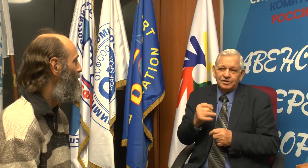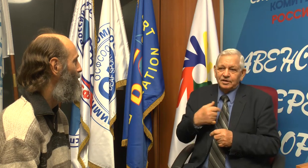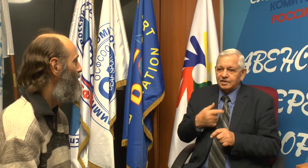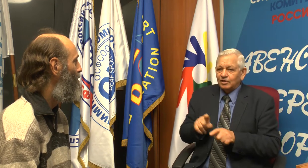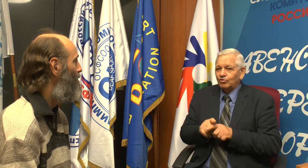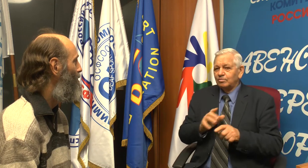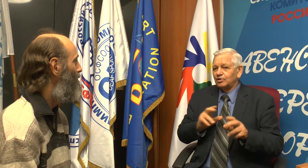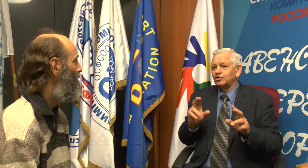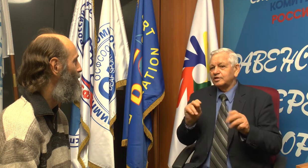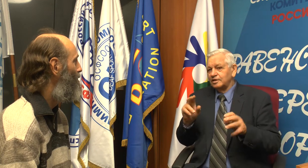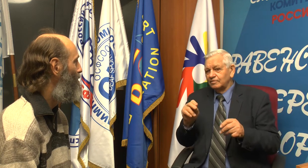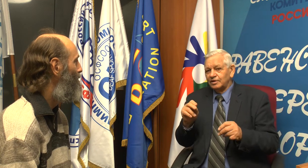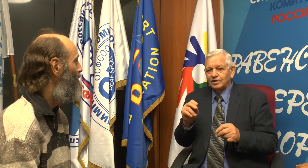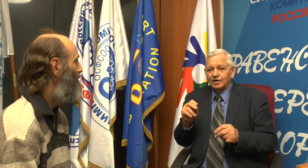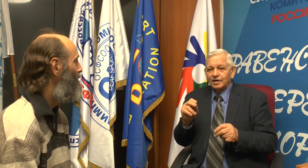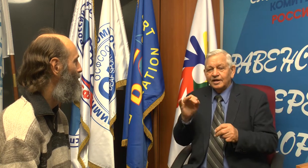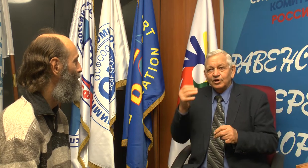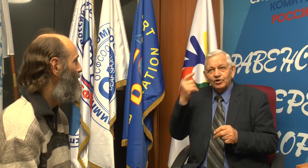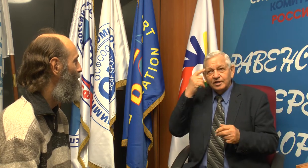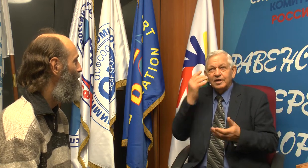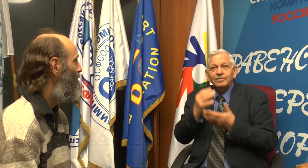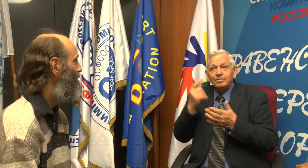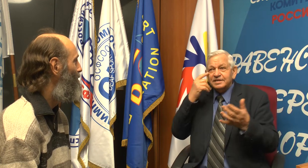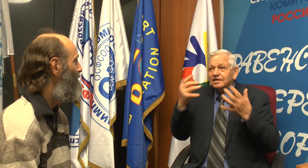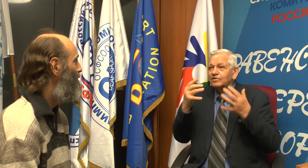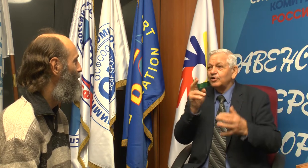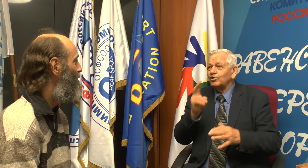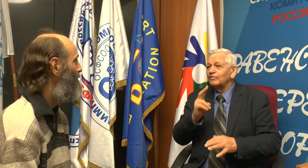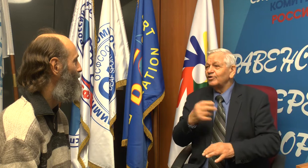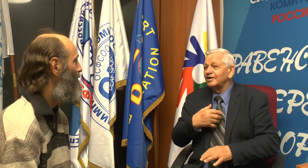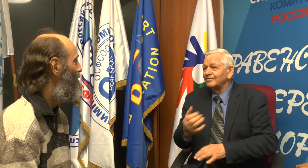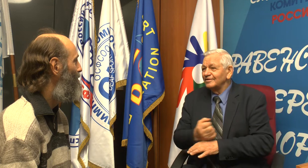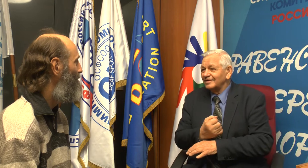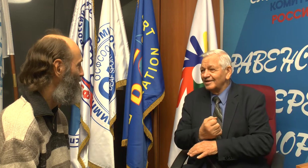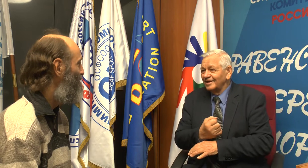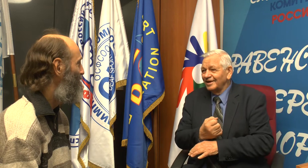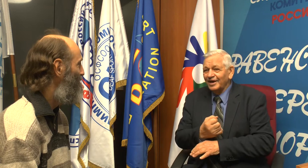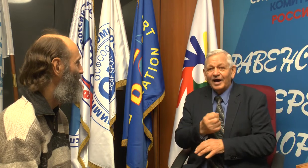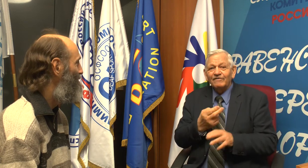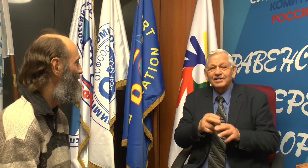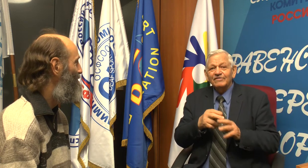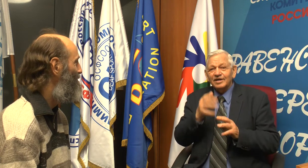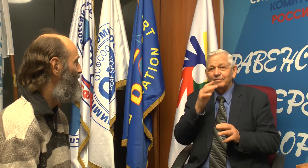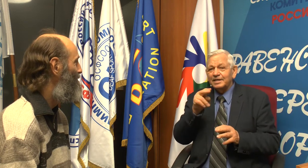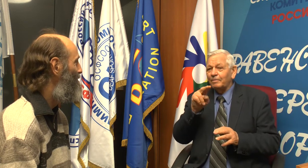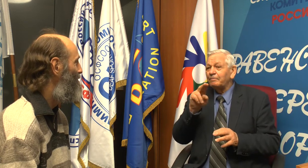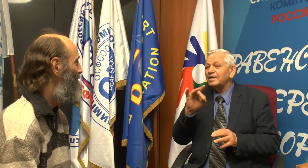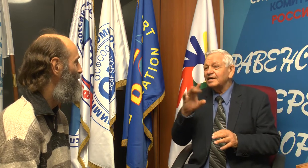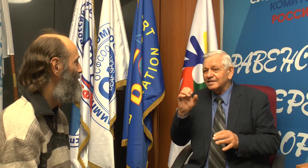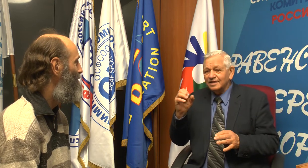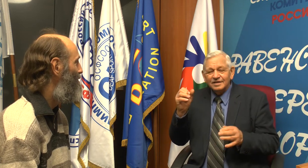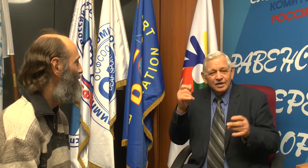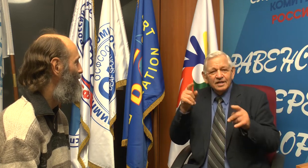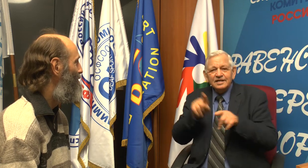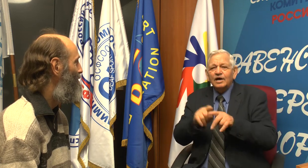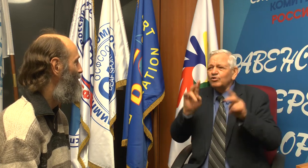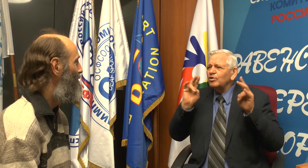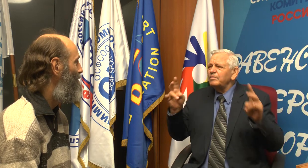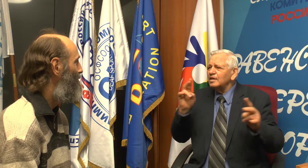я такой был счастливый. Я даже не имел представления, у кого я выжил. А в это время там пресса так шумела